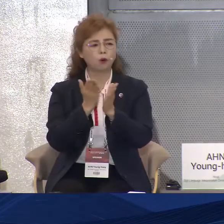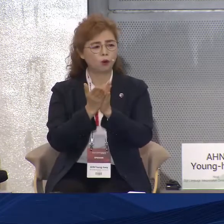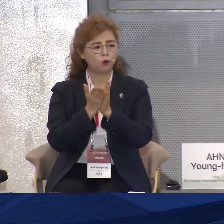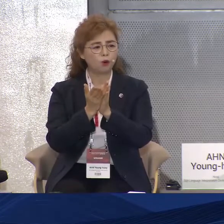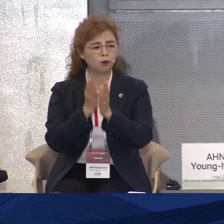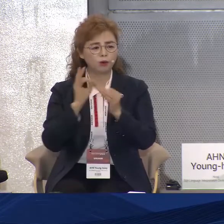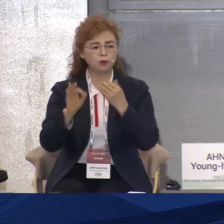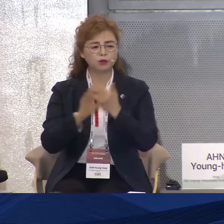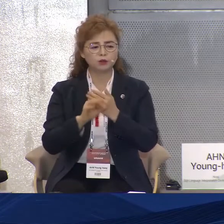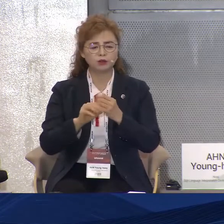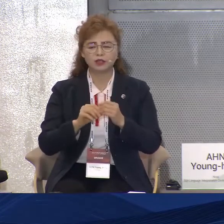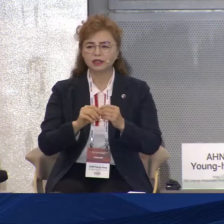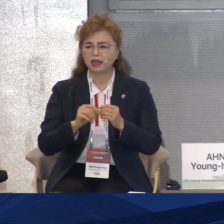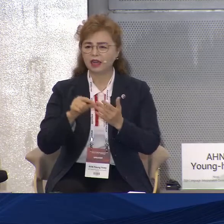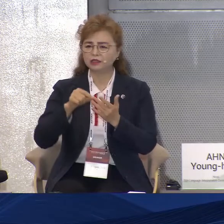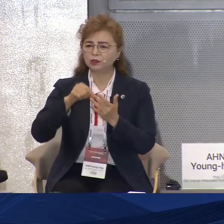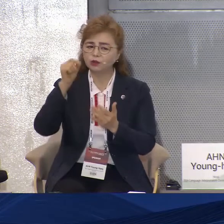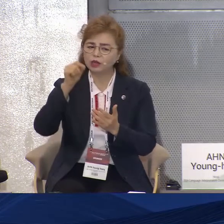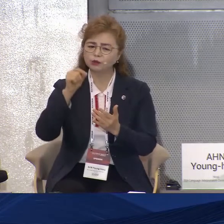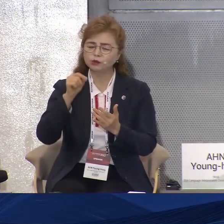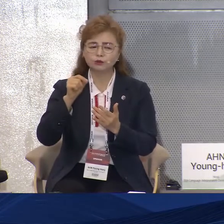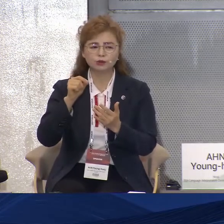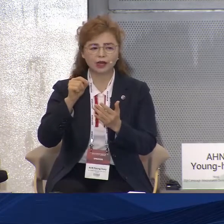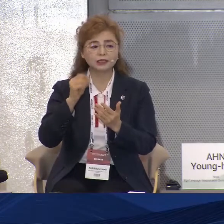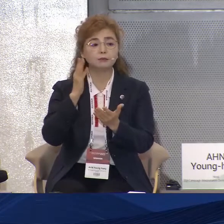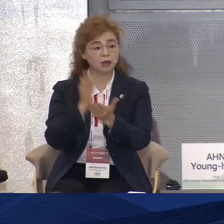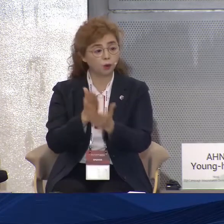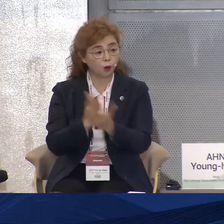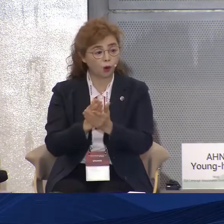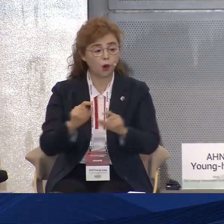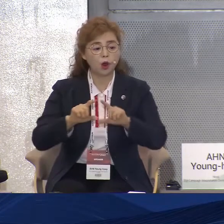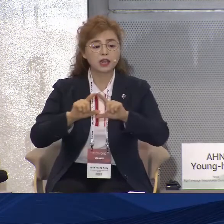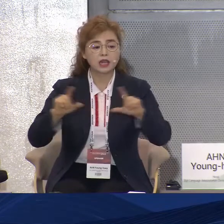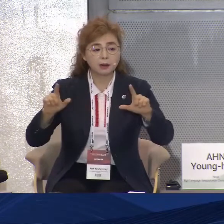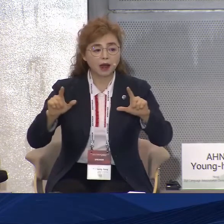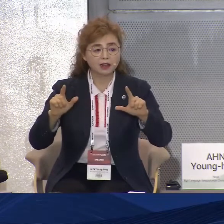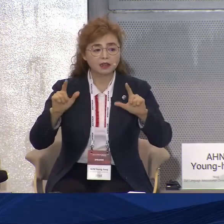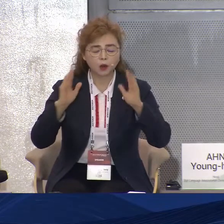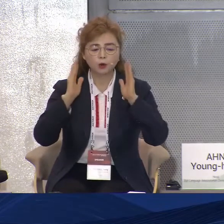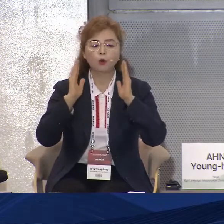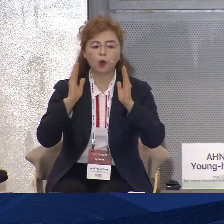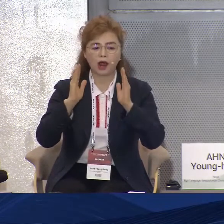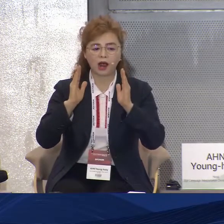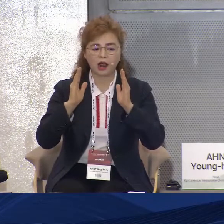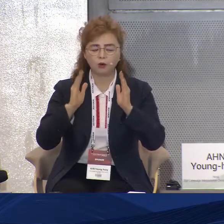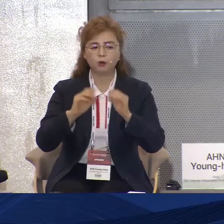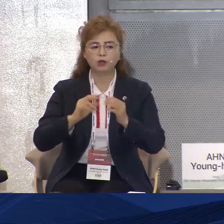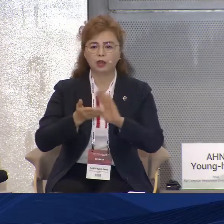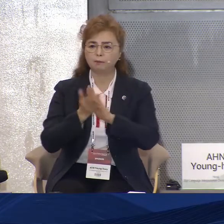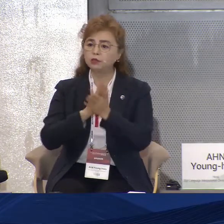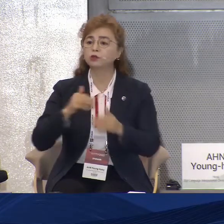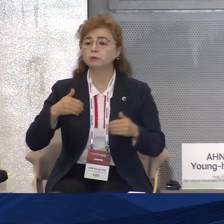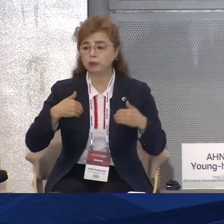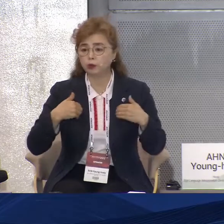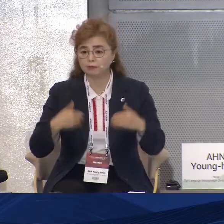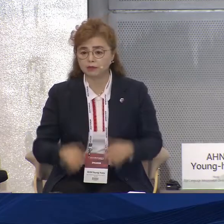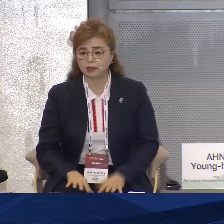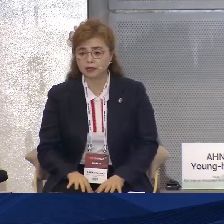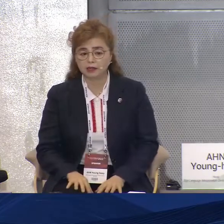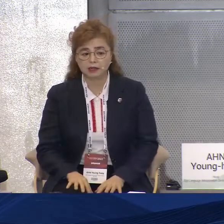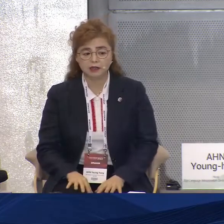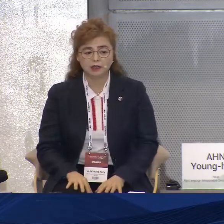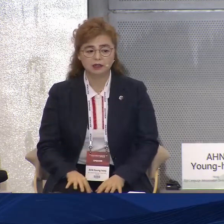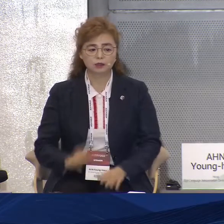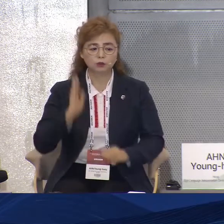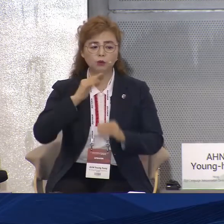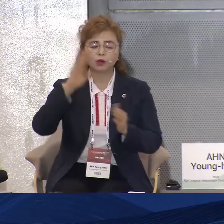수어 과목 보면은 선택으로 하지 말고 일반 교과로 이렇게 편성이